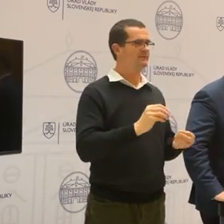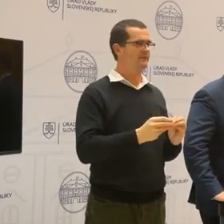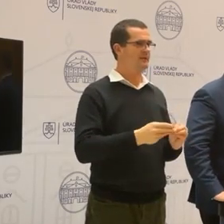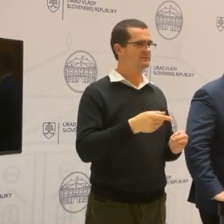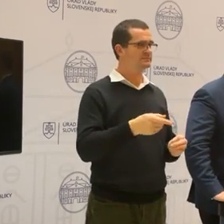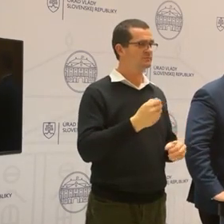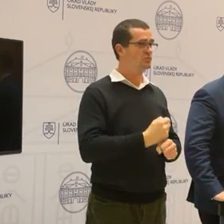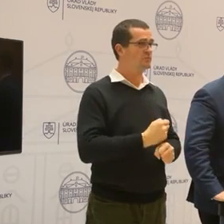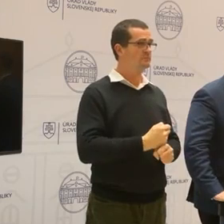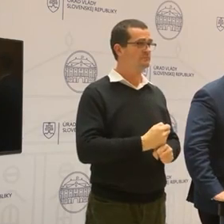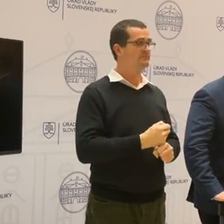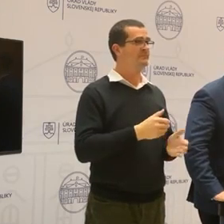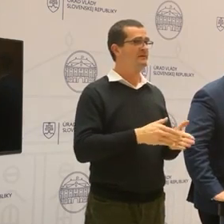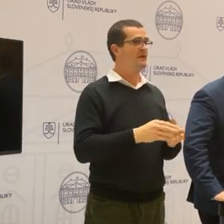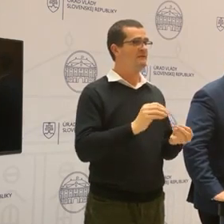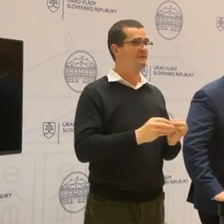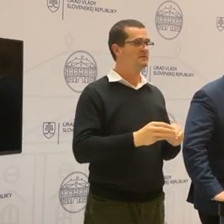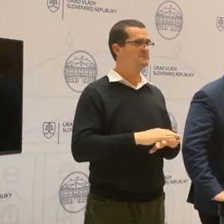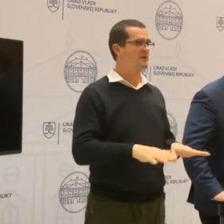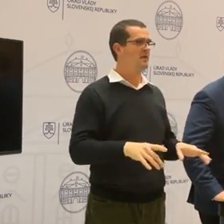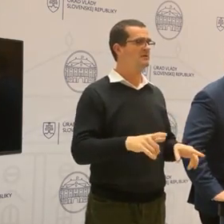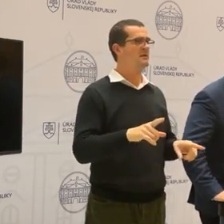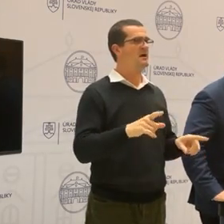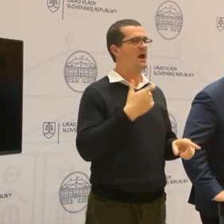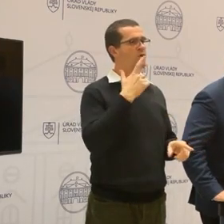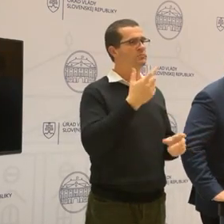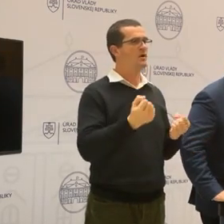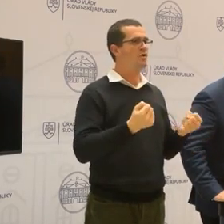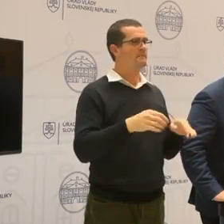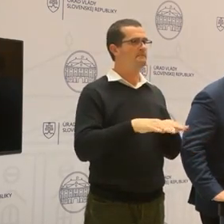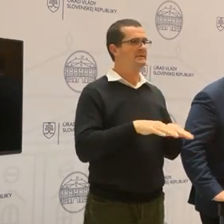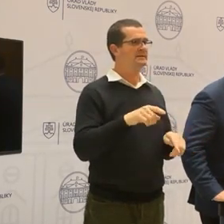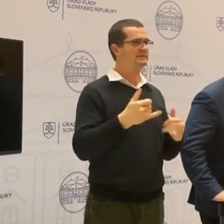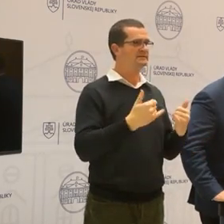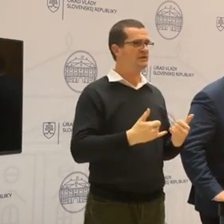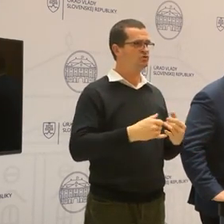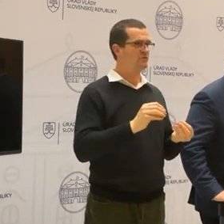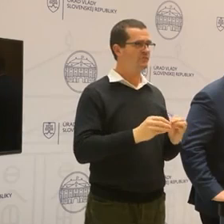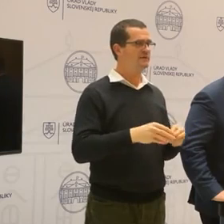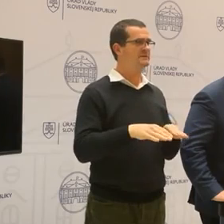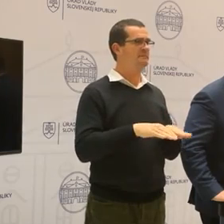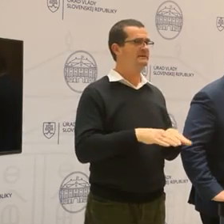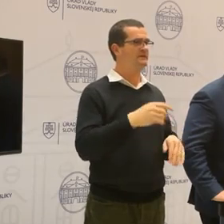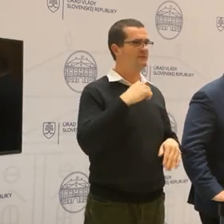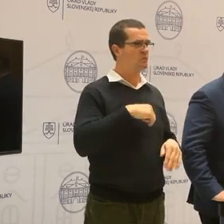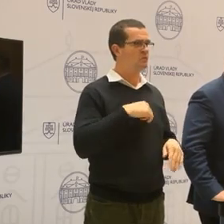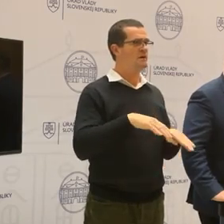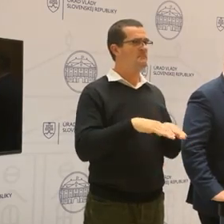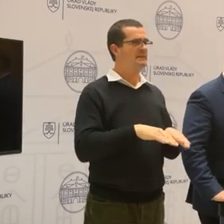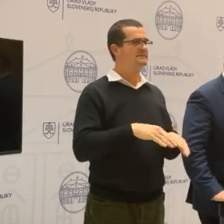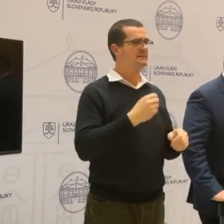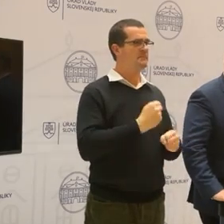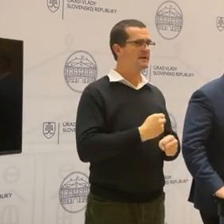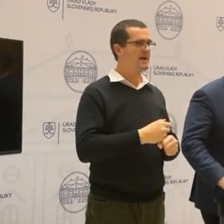vec. A ďalšie veci boli len, ako sa bude koordinovať ministerstvo zahraničných vecí, ministerstvo vnútra a